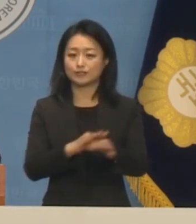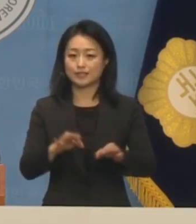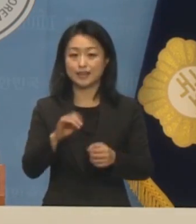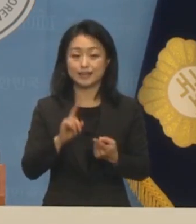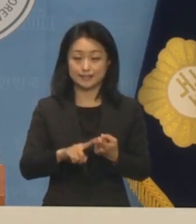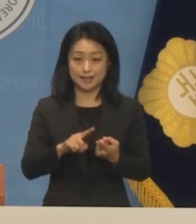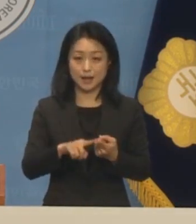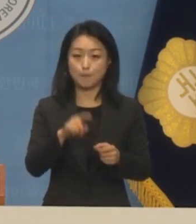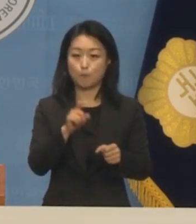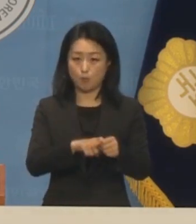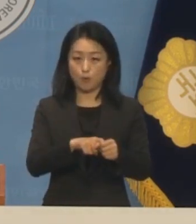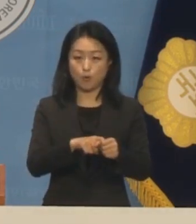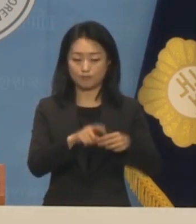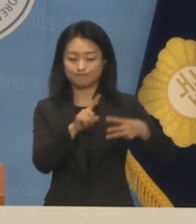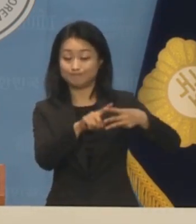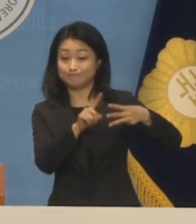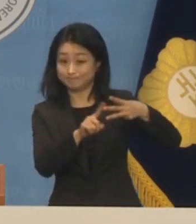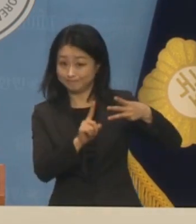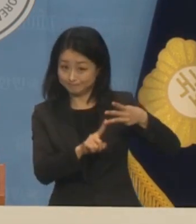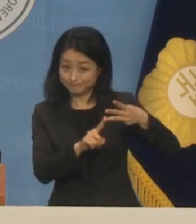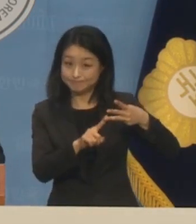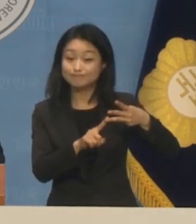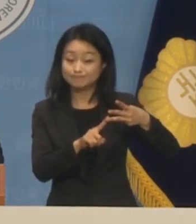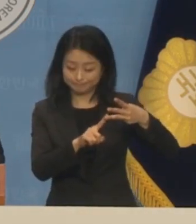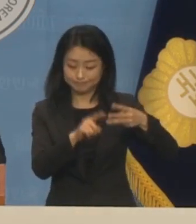가지고 다녀왔다고 말씀을 드립니다.